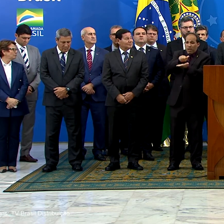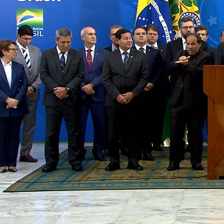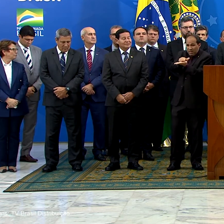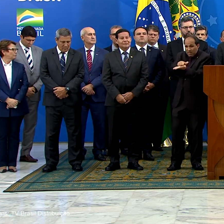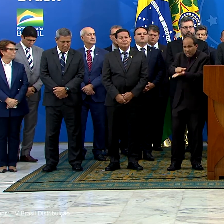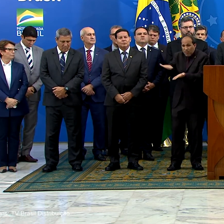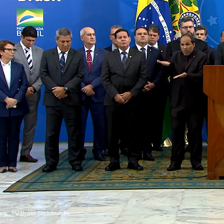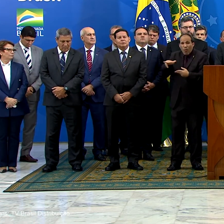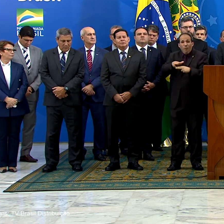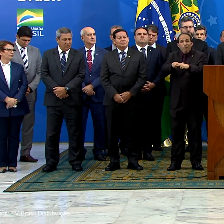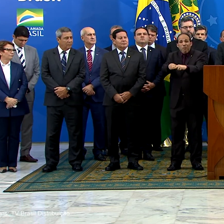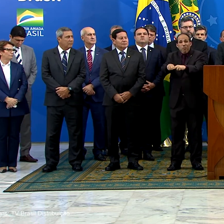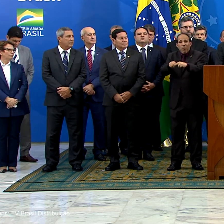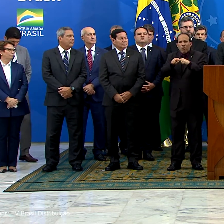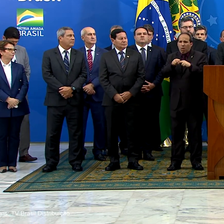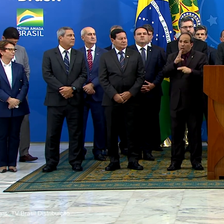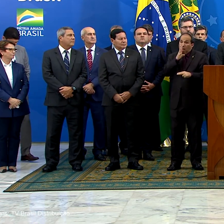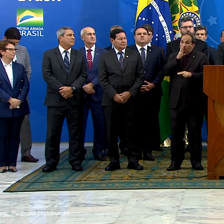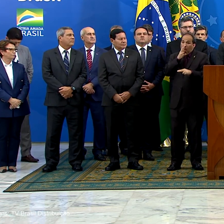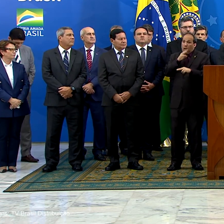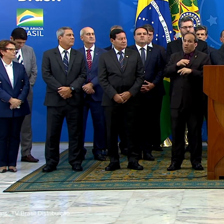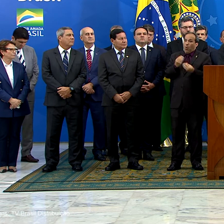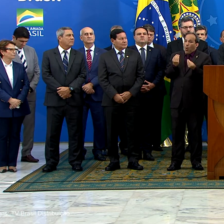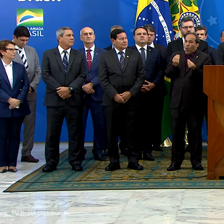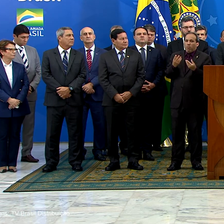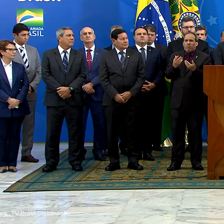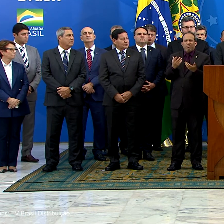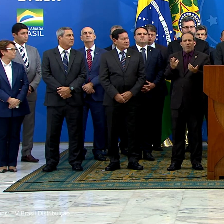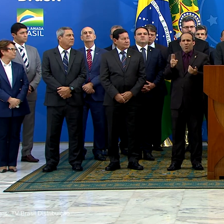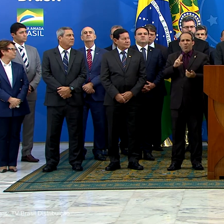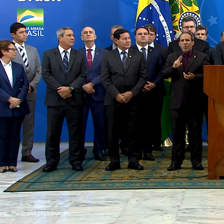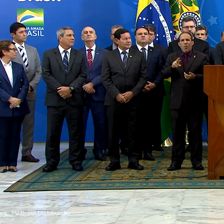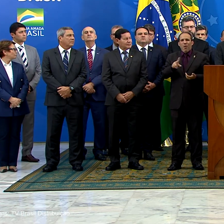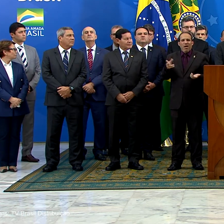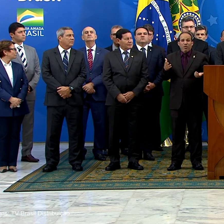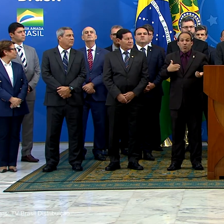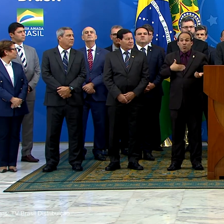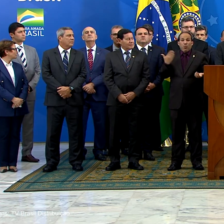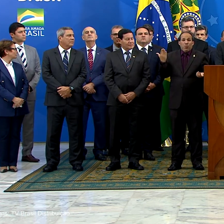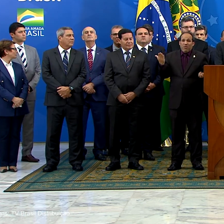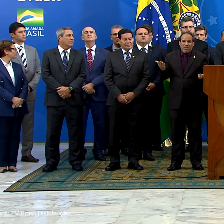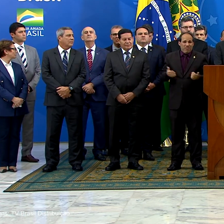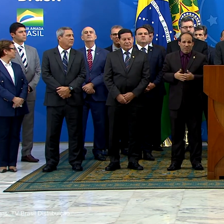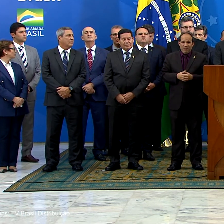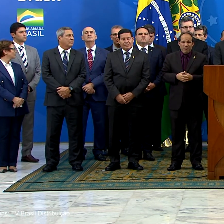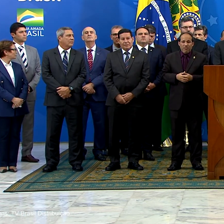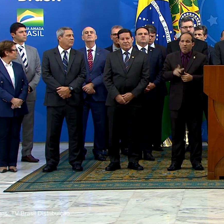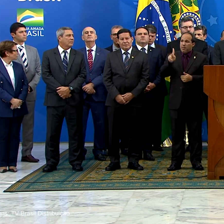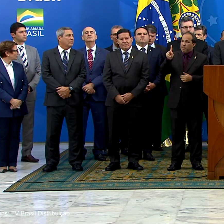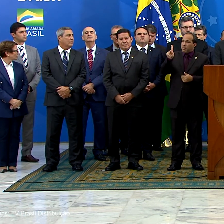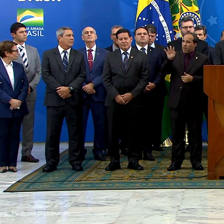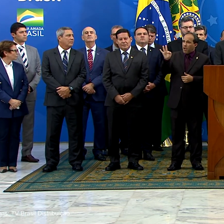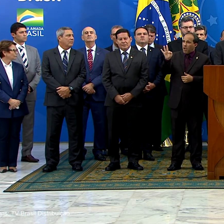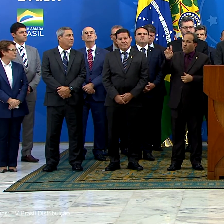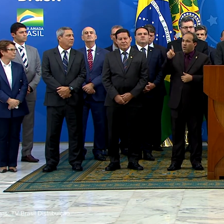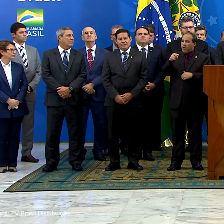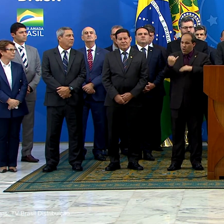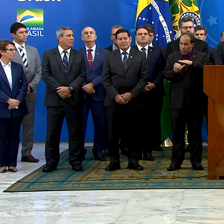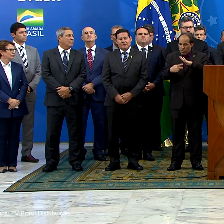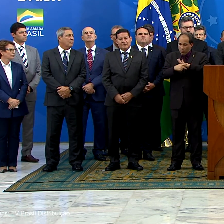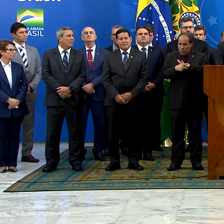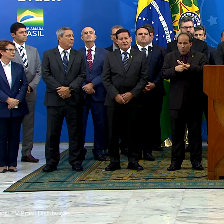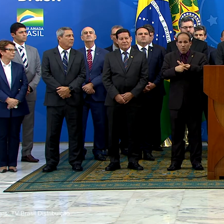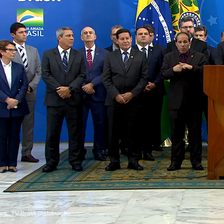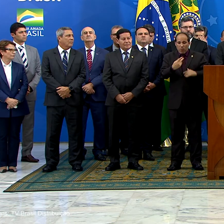e causar surpresa a quem quer que fosse a apf é uma instituição do estado